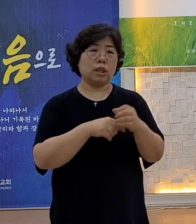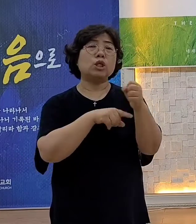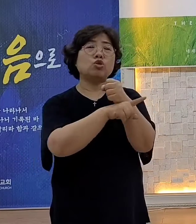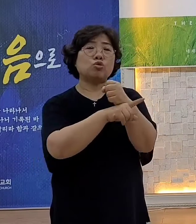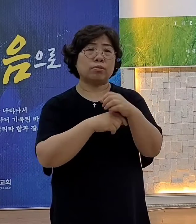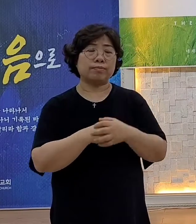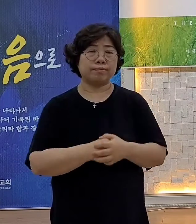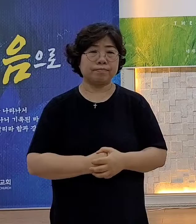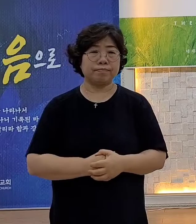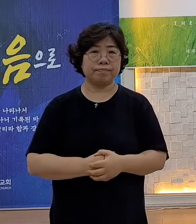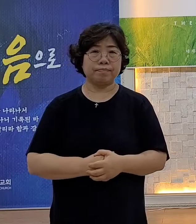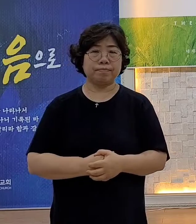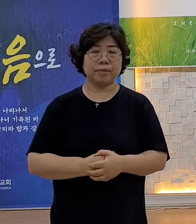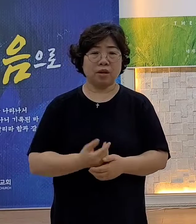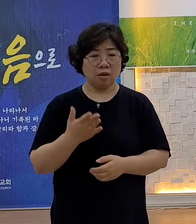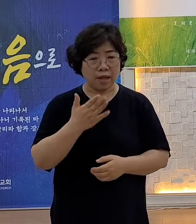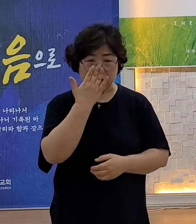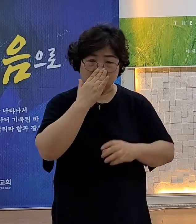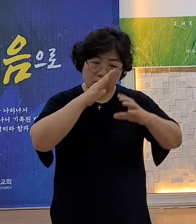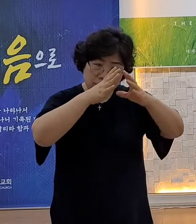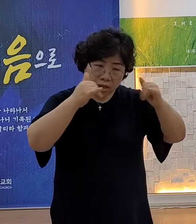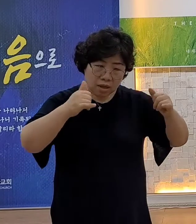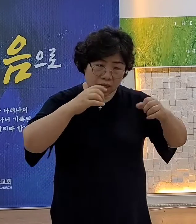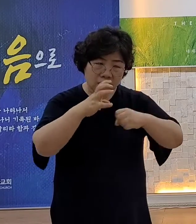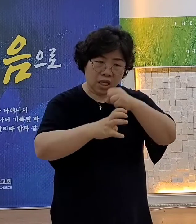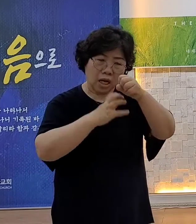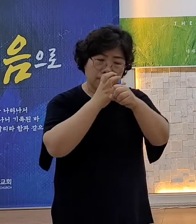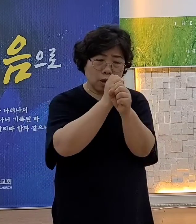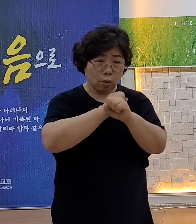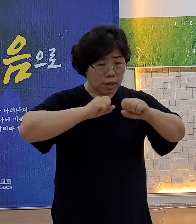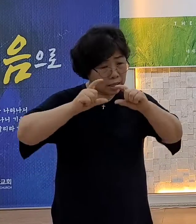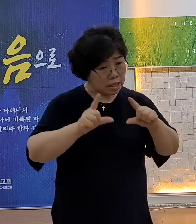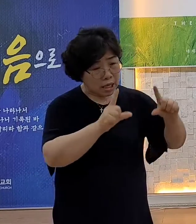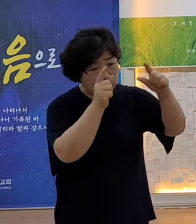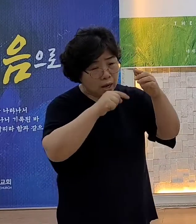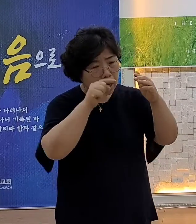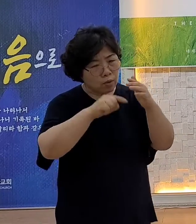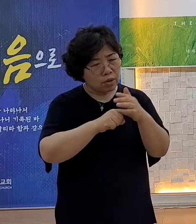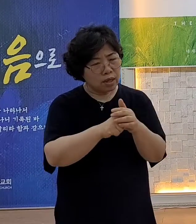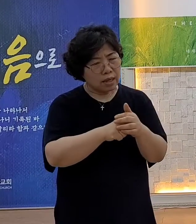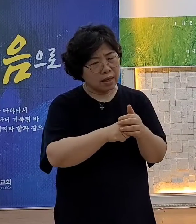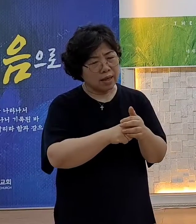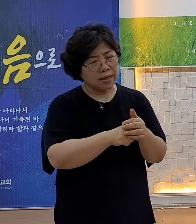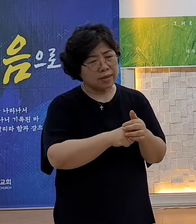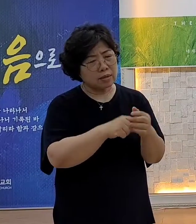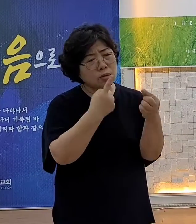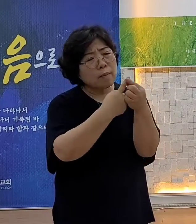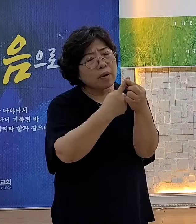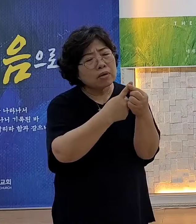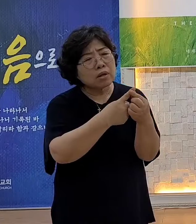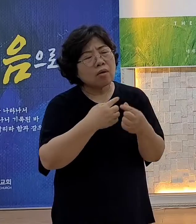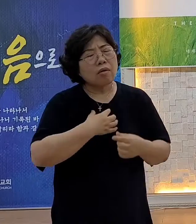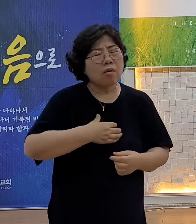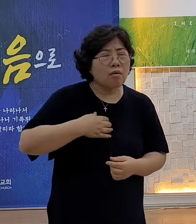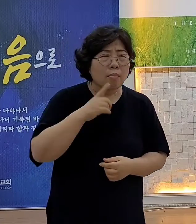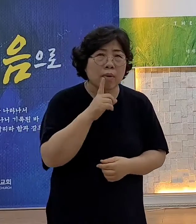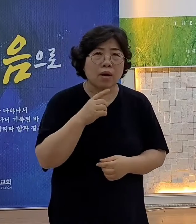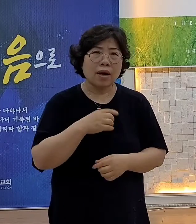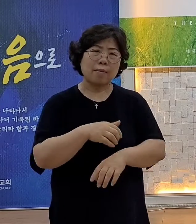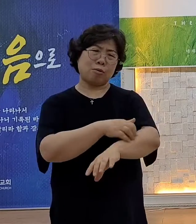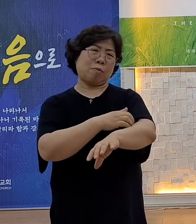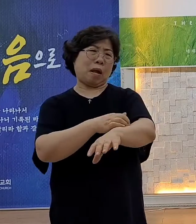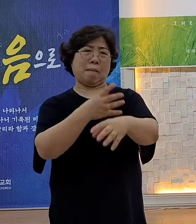이들이 광야 생활을 하면서 40년 동안 제일 큰 걱정이 뭔 줄 아세요? 뭐 다 불편하고